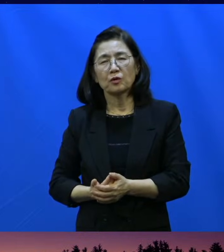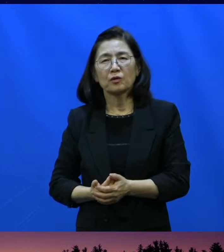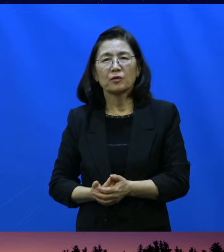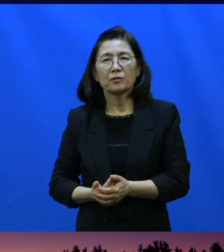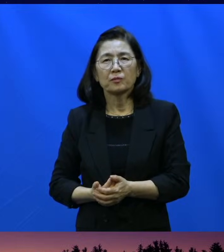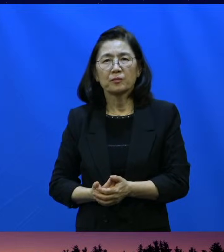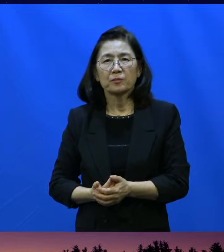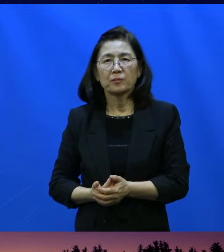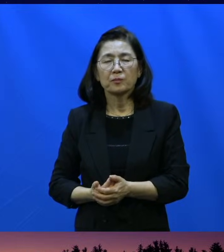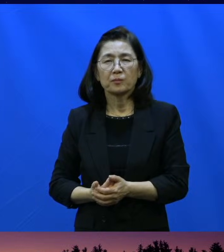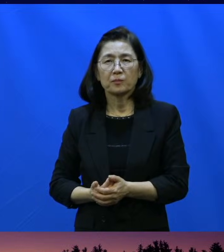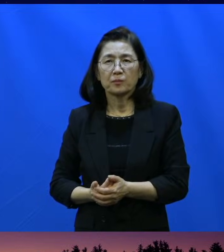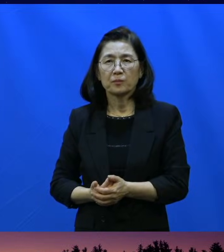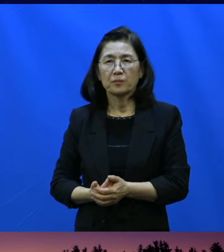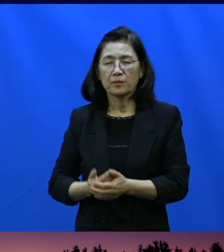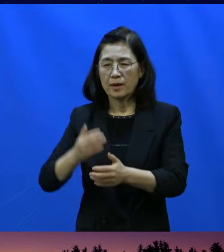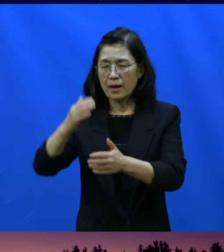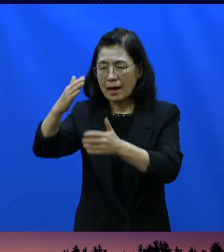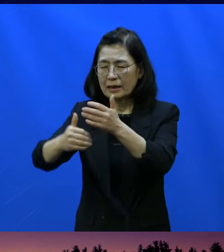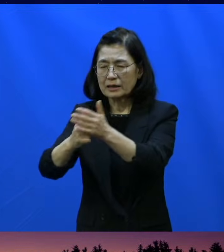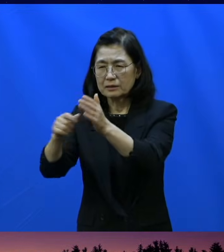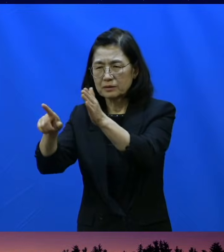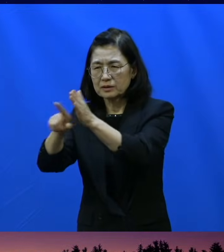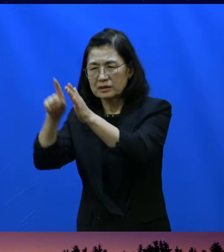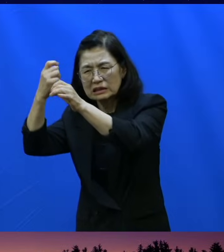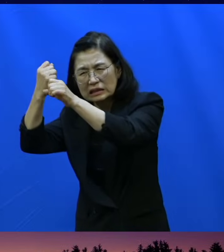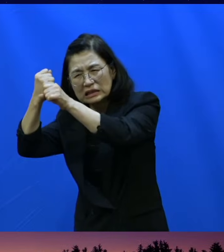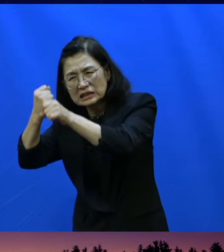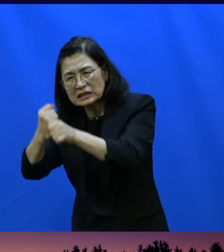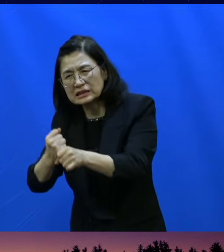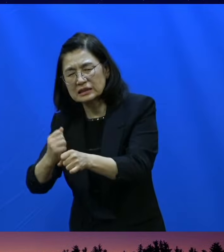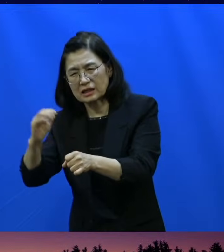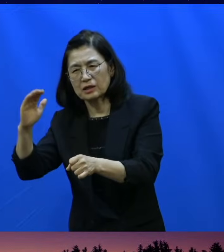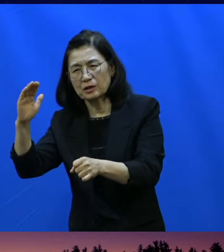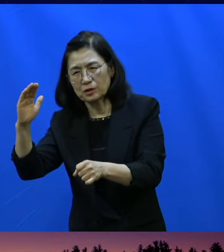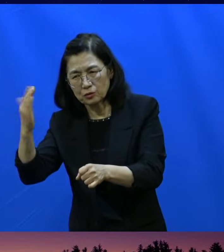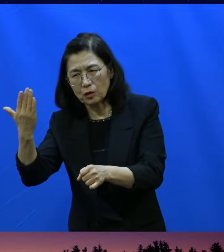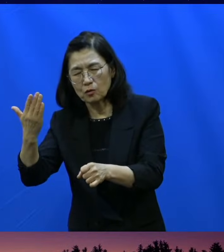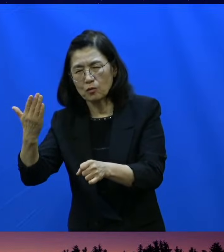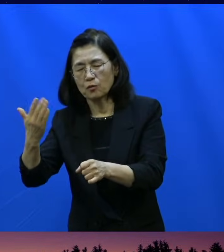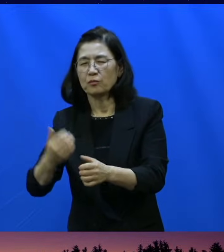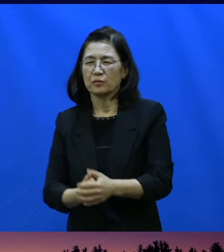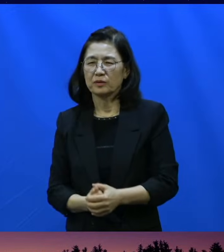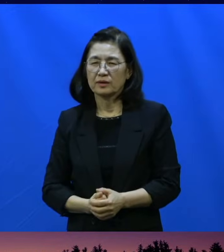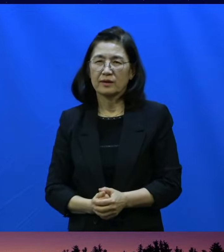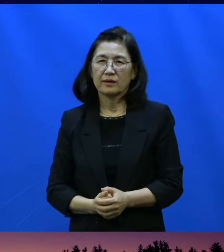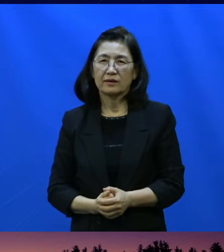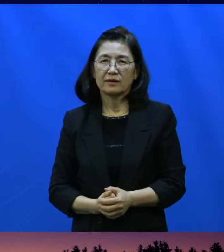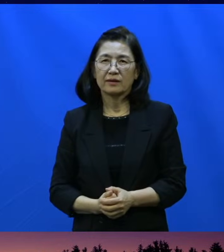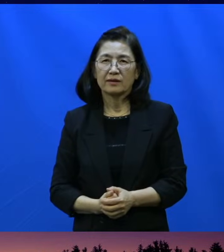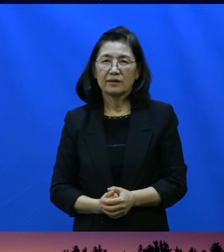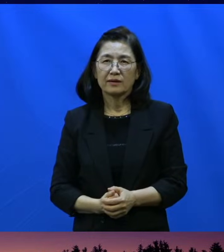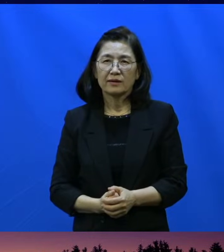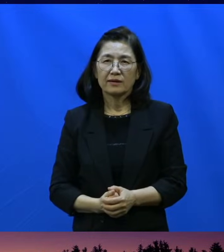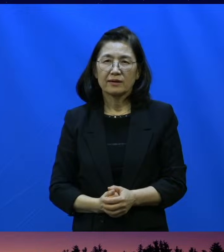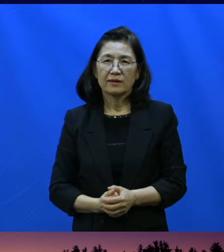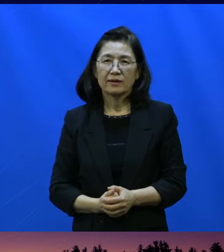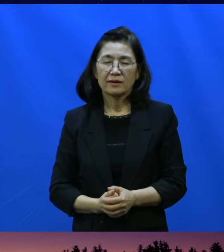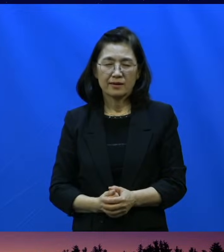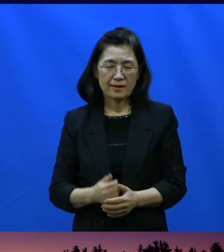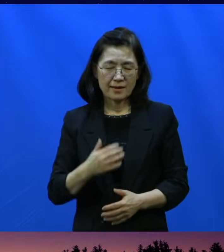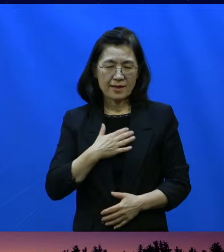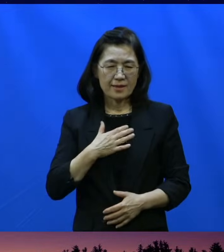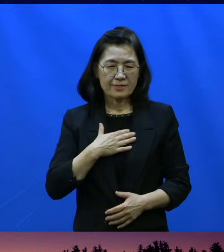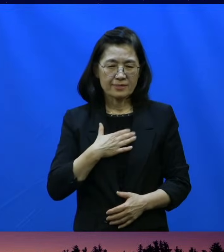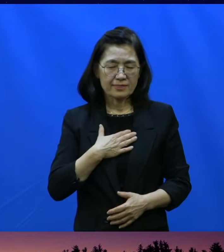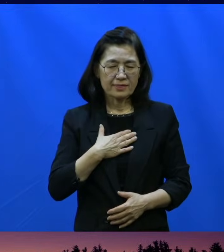그거를 이제 우리가 신뢰 못하면 불안하면 계속 이걸 붙잡고 사는 거예요. 내 손으로 계속 붙들고 내 자아